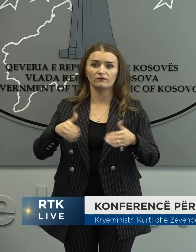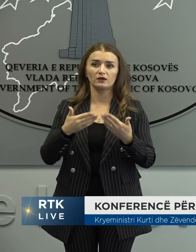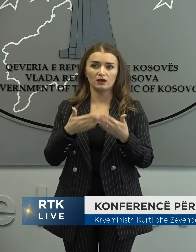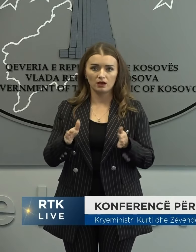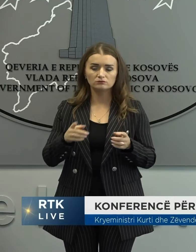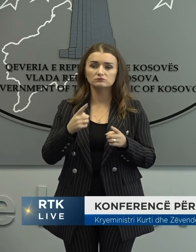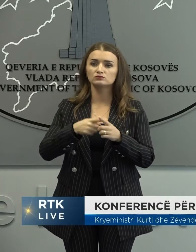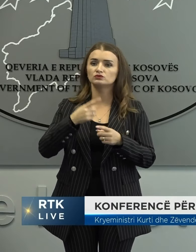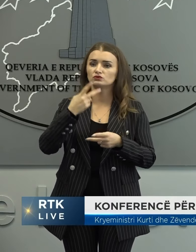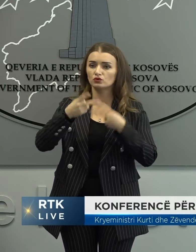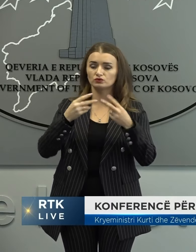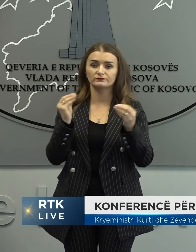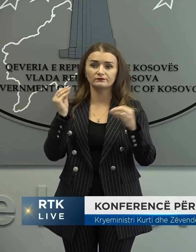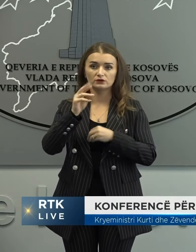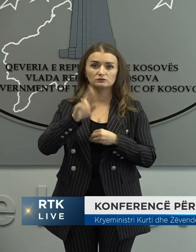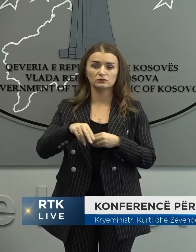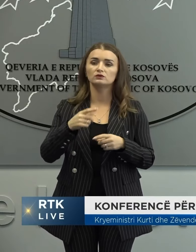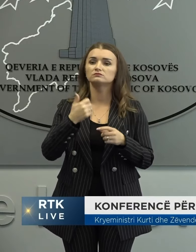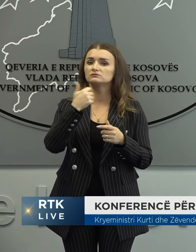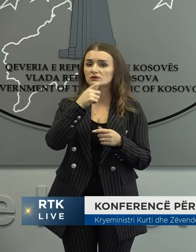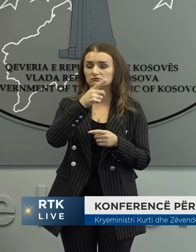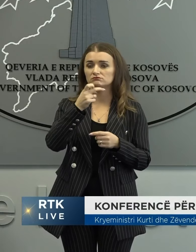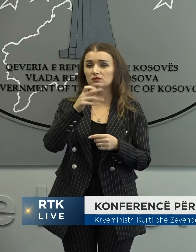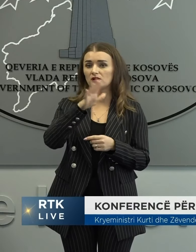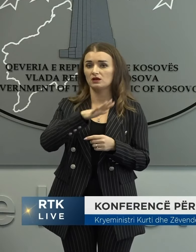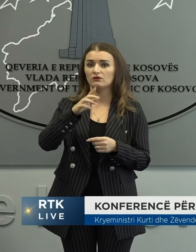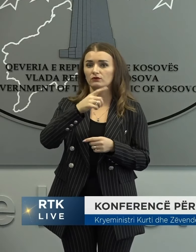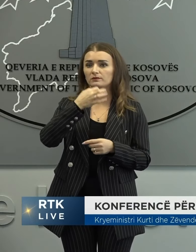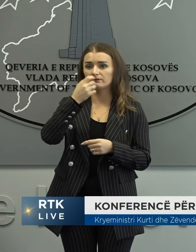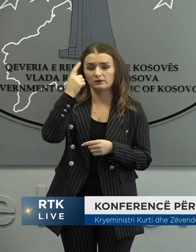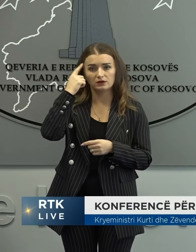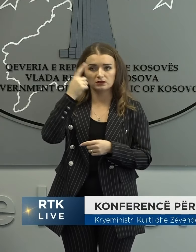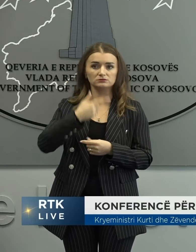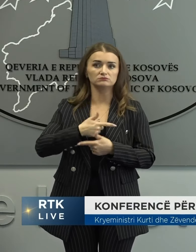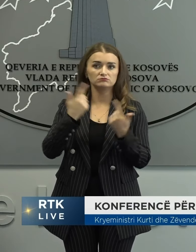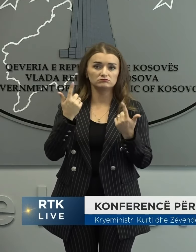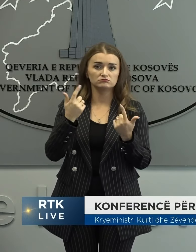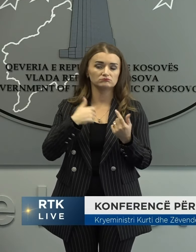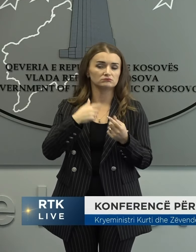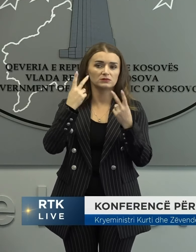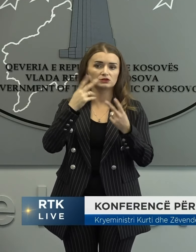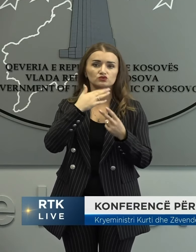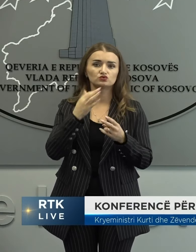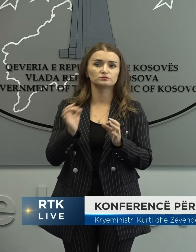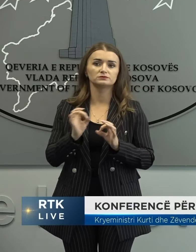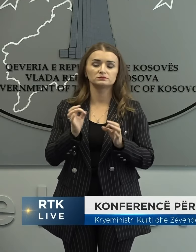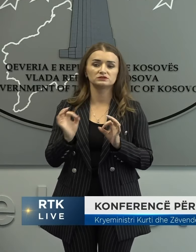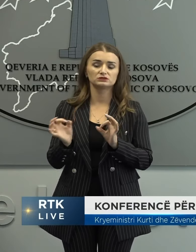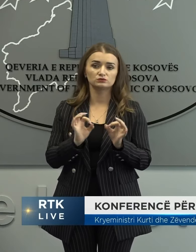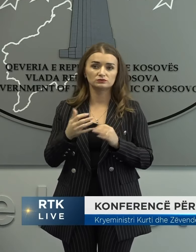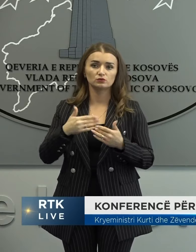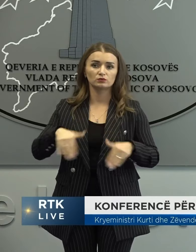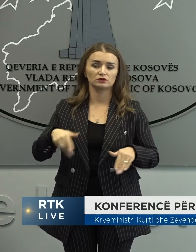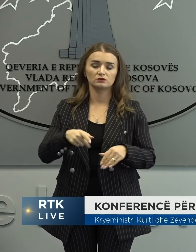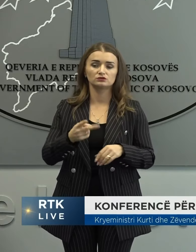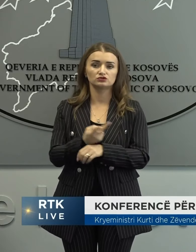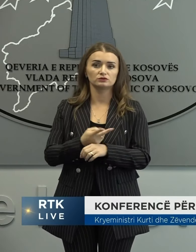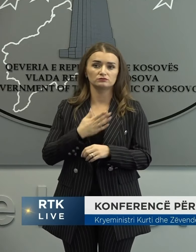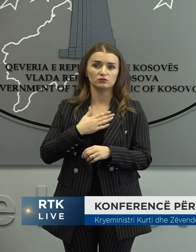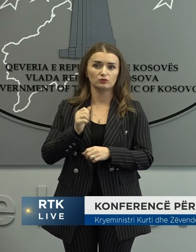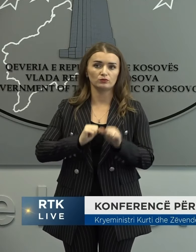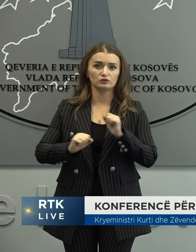se edhe për Bashkimin Evropian është e qartë që siguria është më e rëndësishme se liria e lëvizjes së malit dhe kapitaleve,